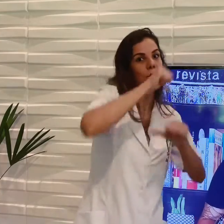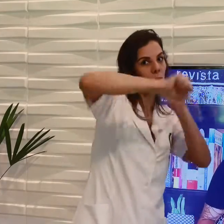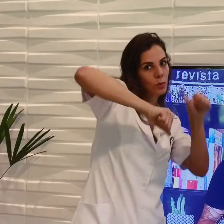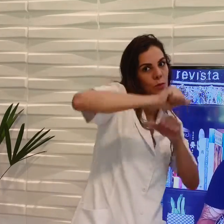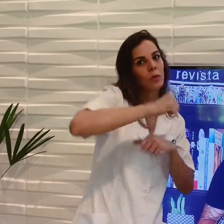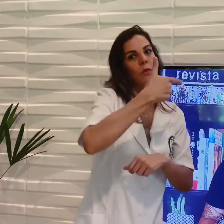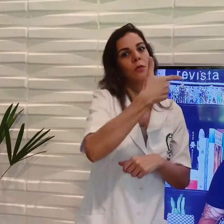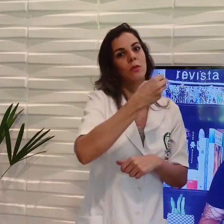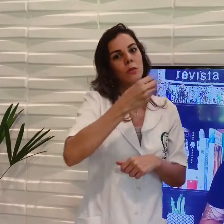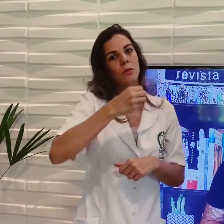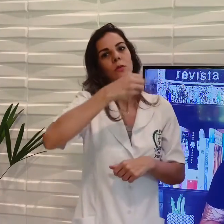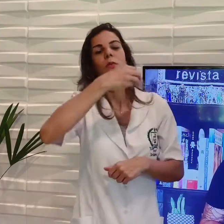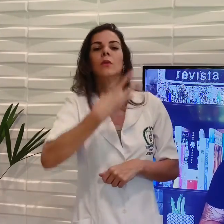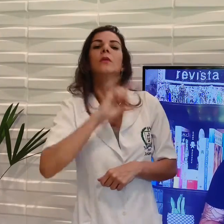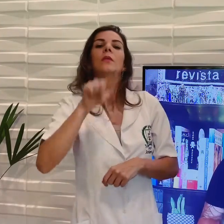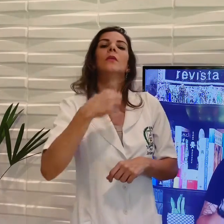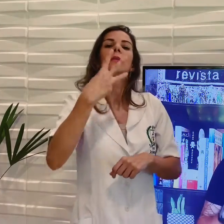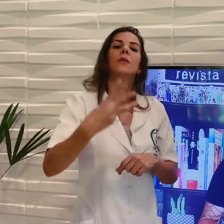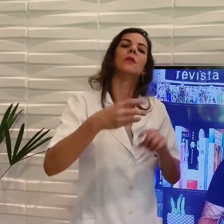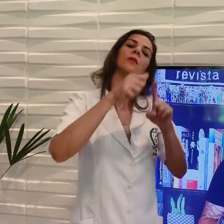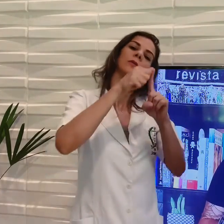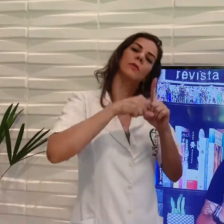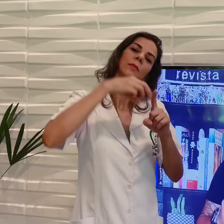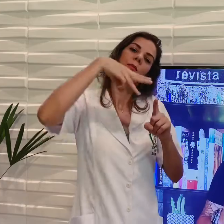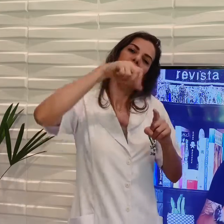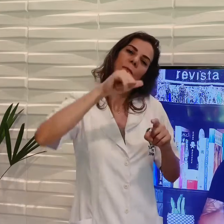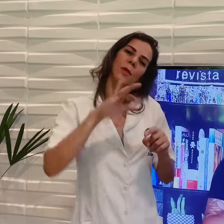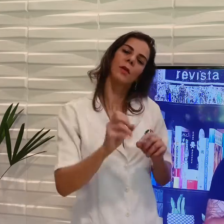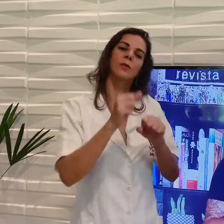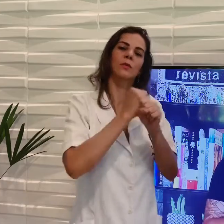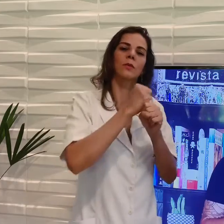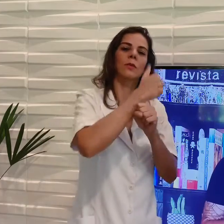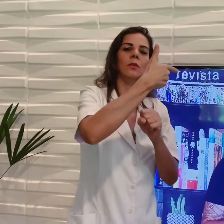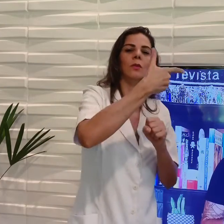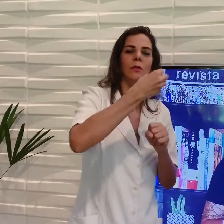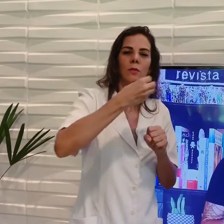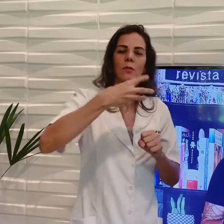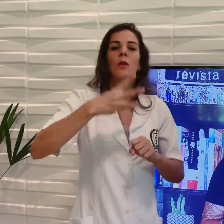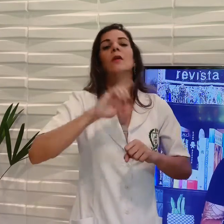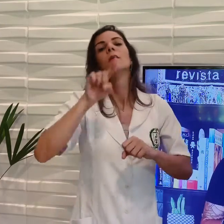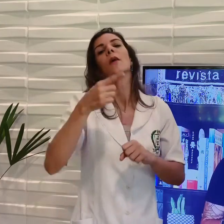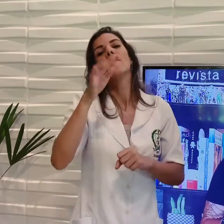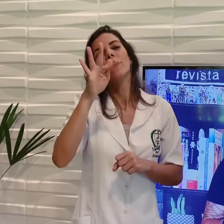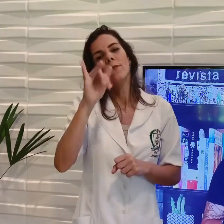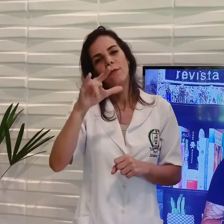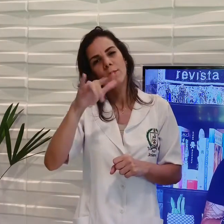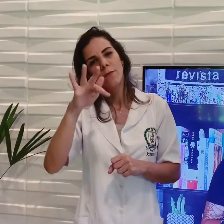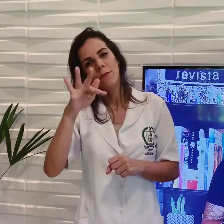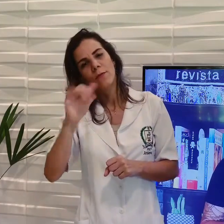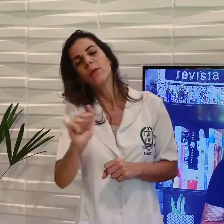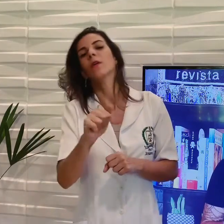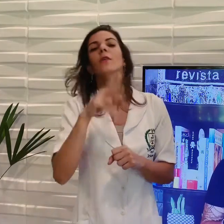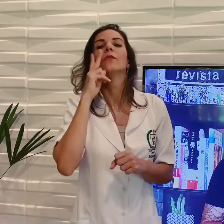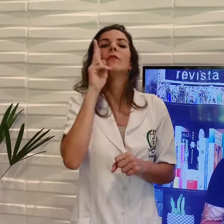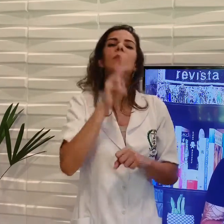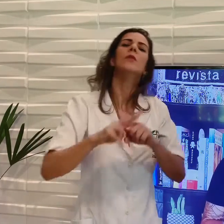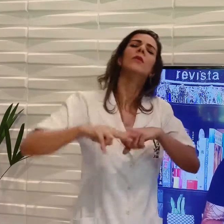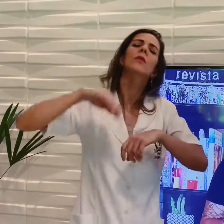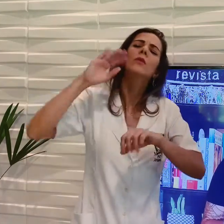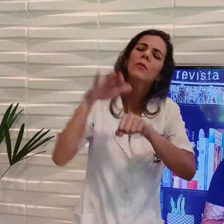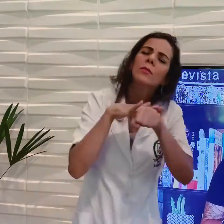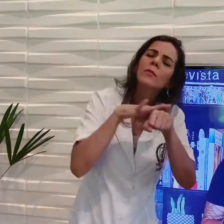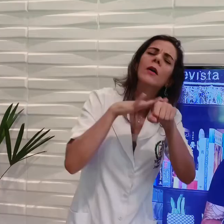dia 3 de maio de 2003 é que a FIFA, depois de consultar o seu comitê médico esportivo, depois de